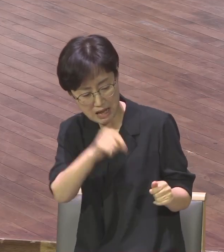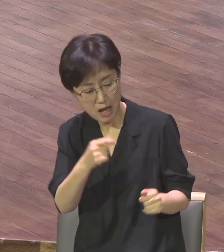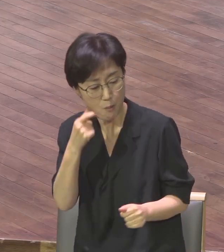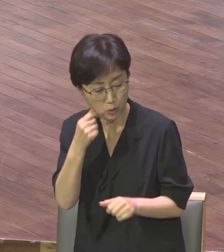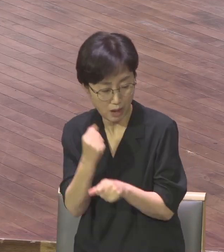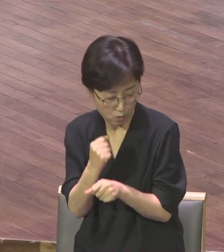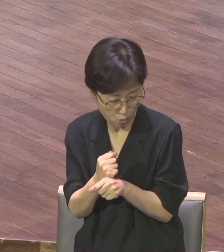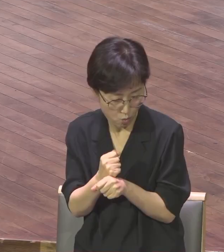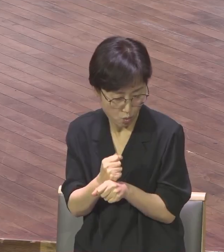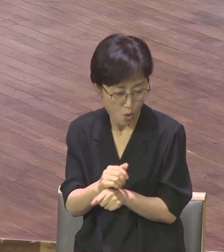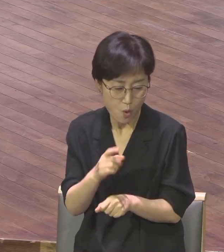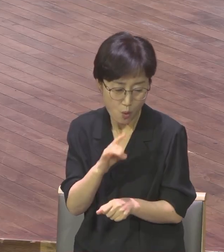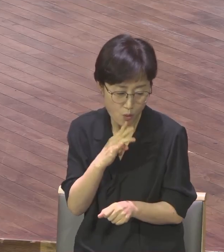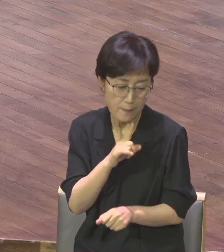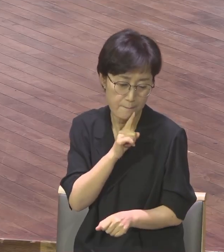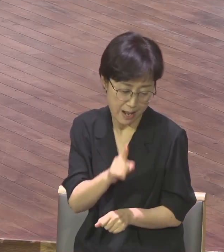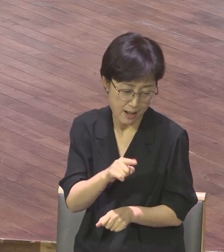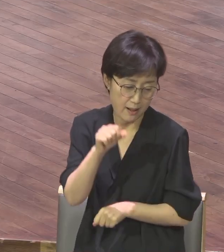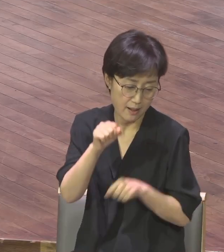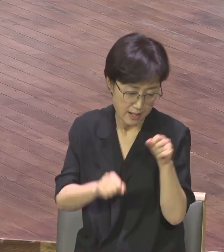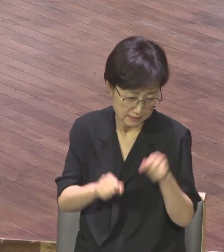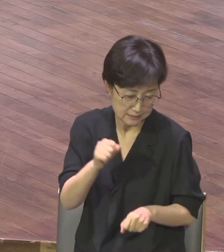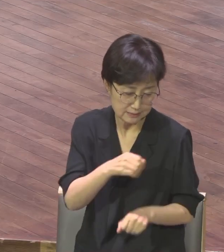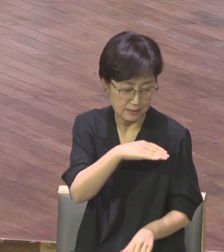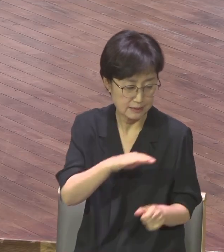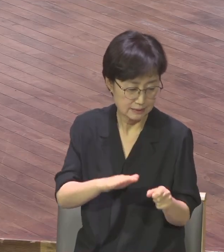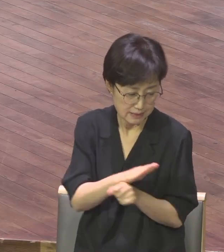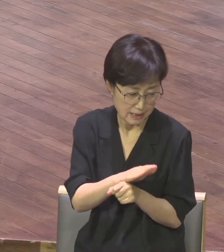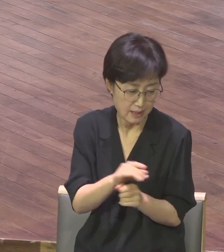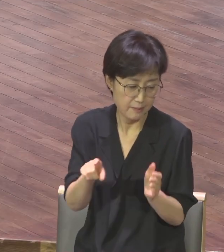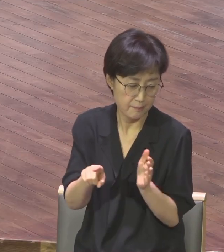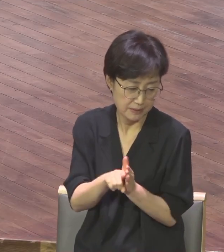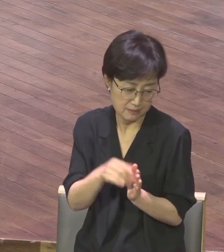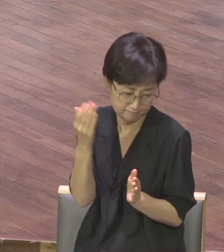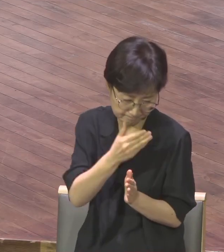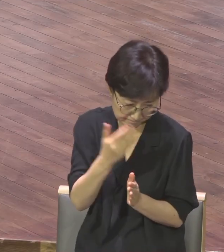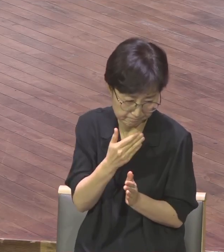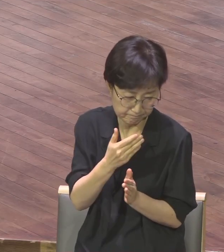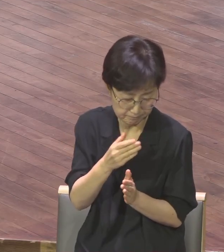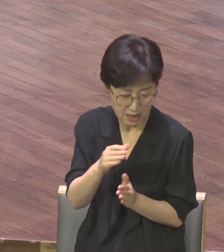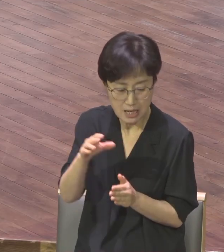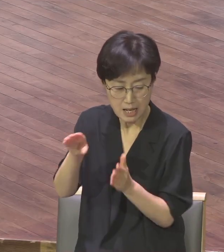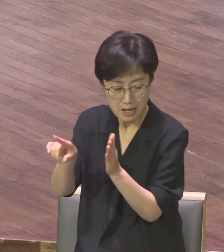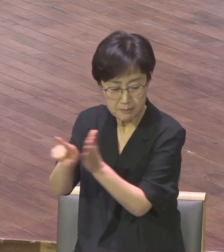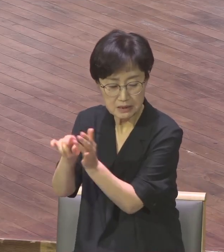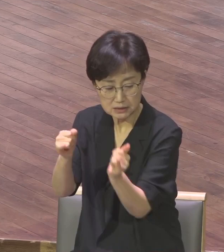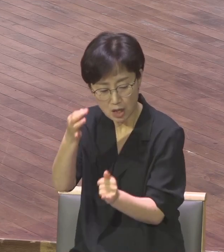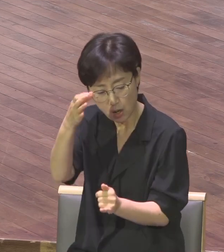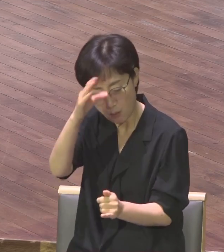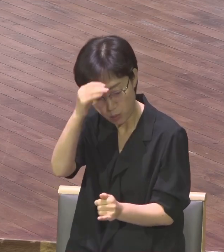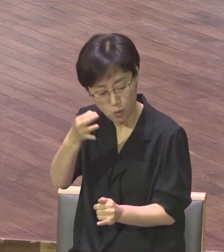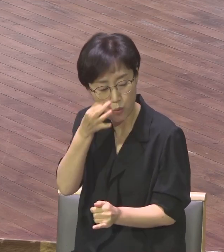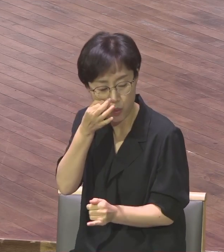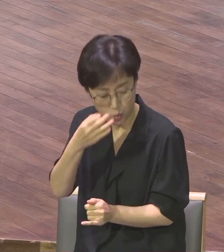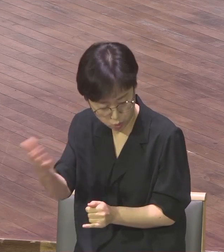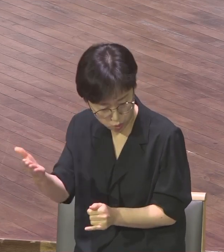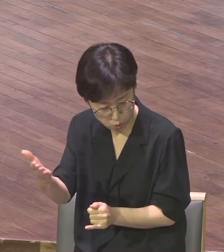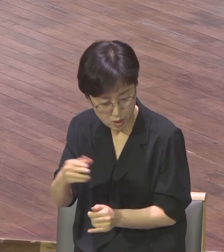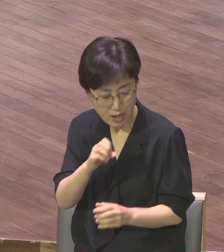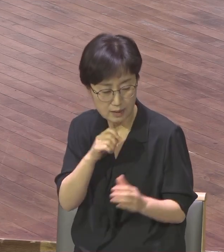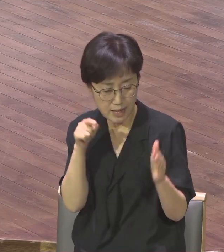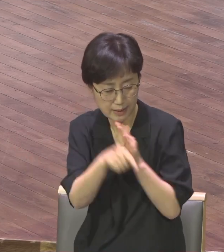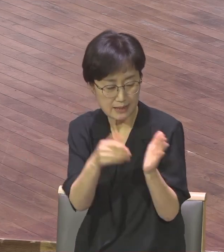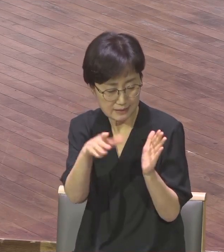업신여기지 못하게 하고 오직 말과 행실과 사랑과 믿음과 정절에 있어서 믿는 자들에게 본이 되어 내가 이를